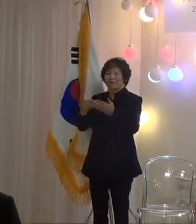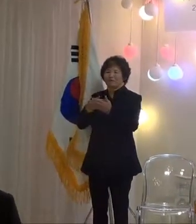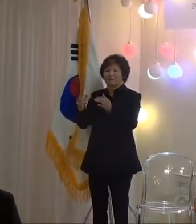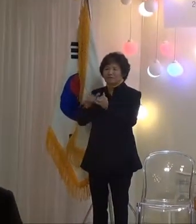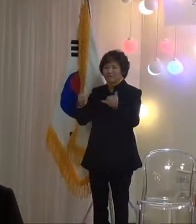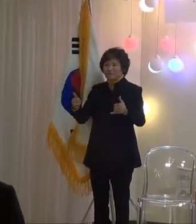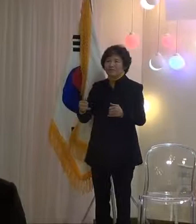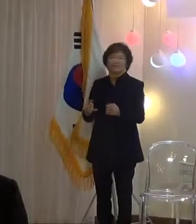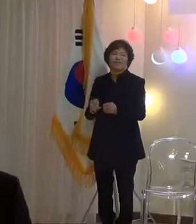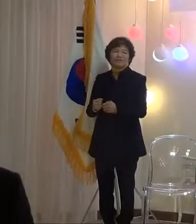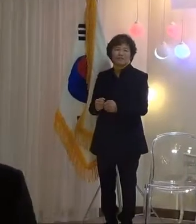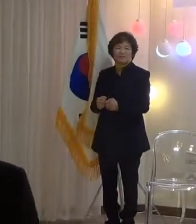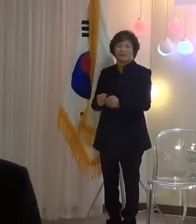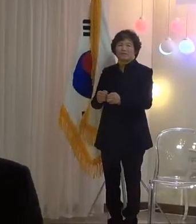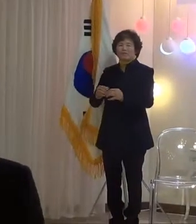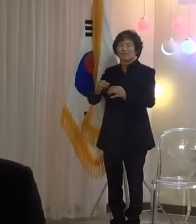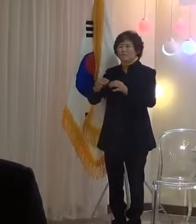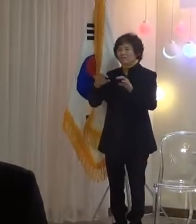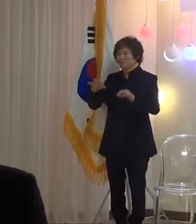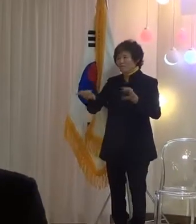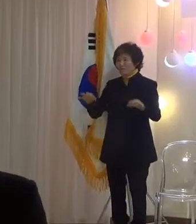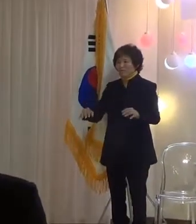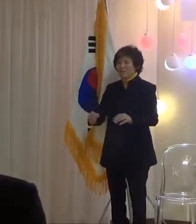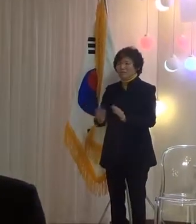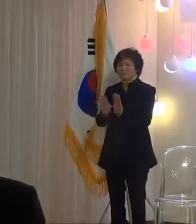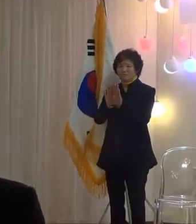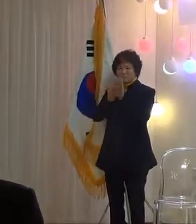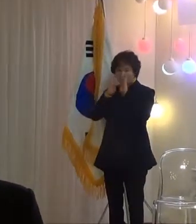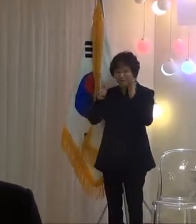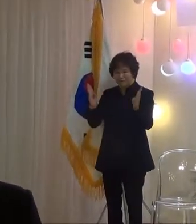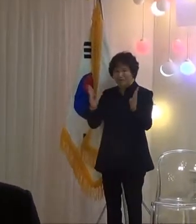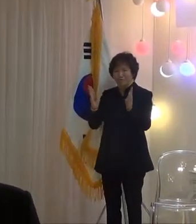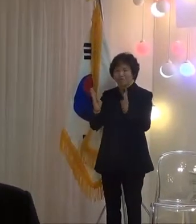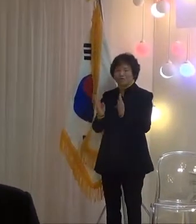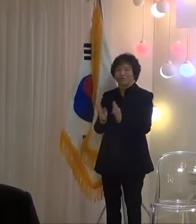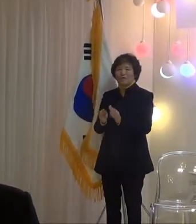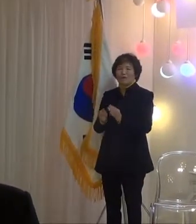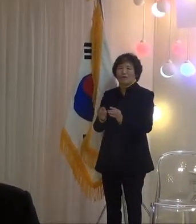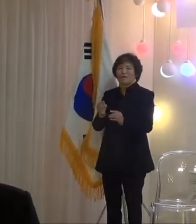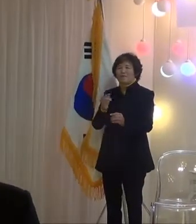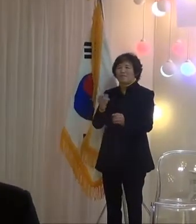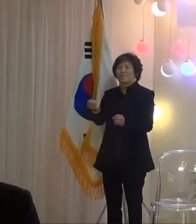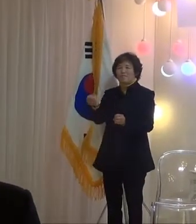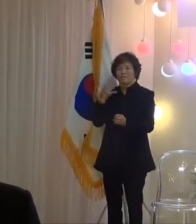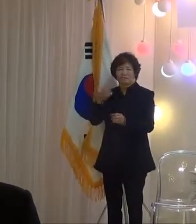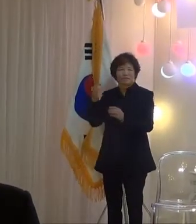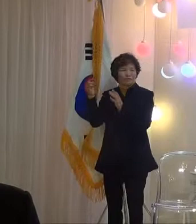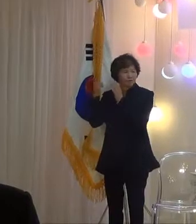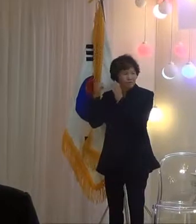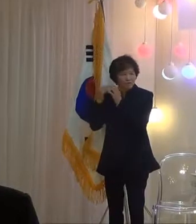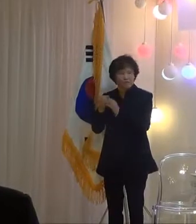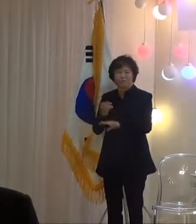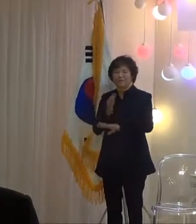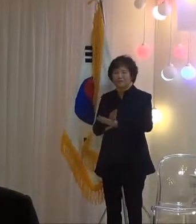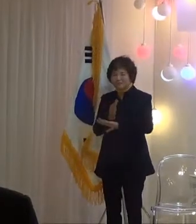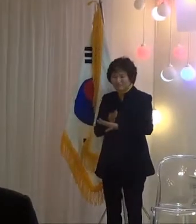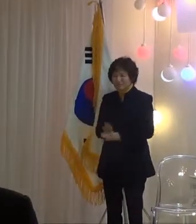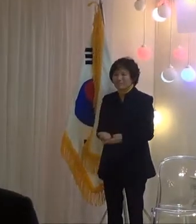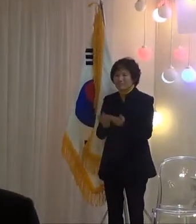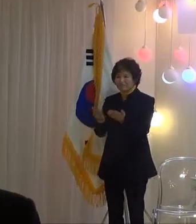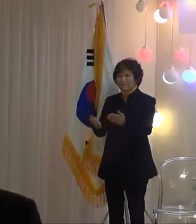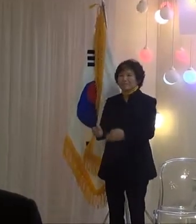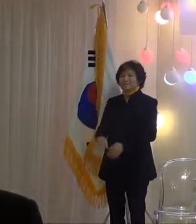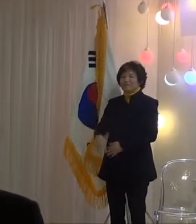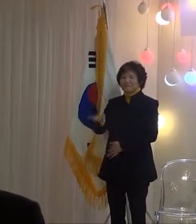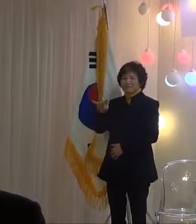화가분들께서 기꺼이 그 동네 문을 열어주시고 말씀을 들어주셔서 너무나 감사합니다. 제가